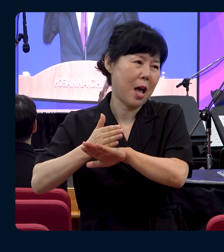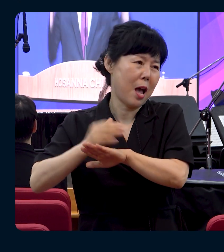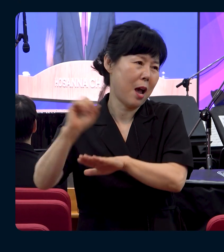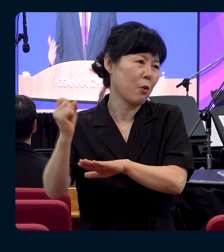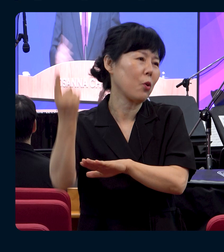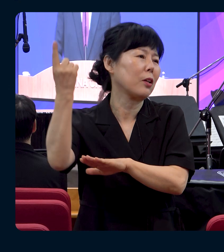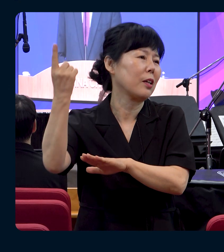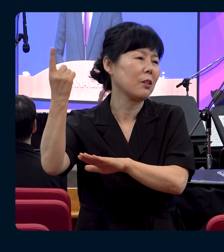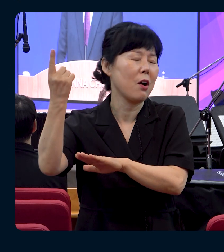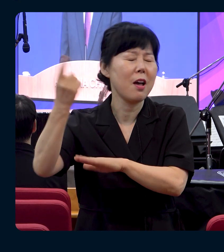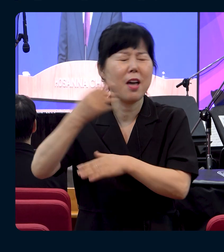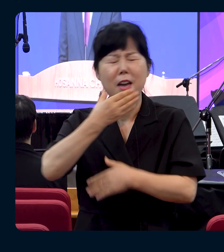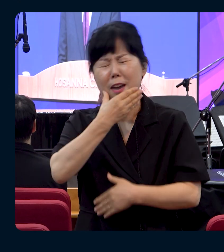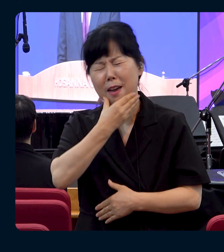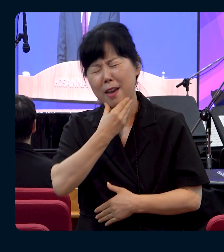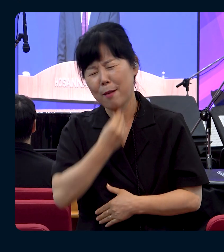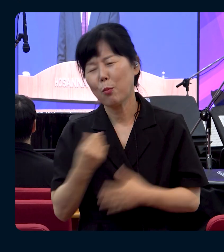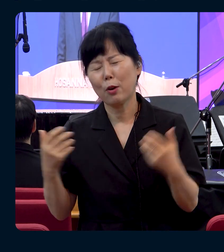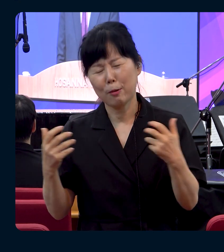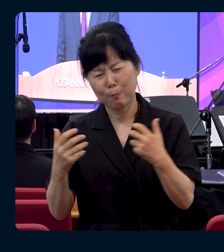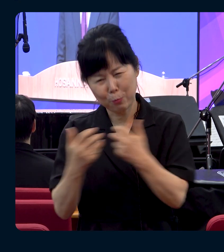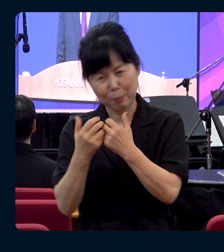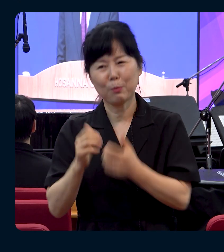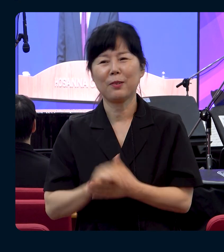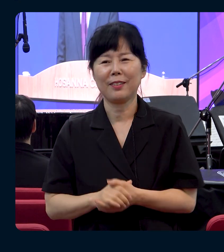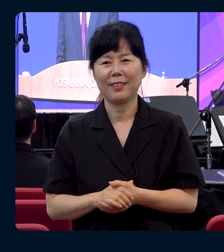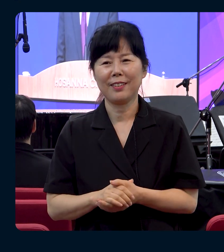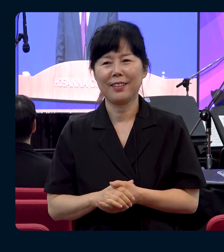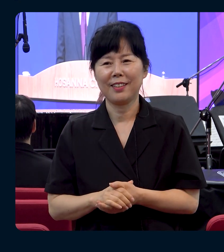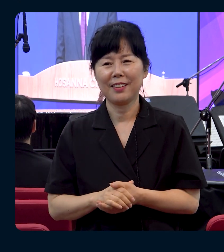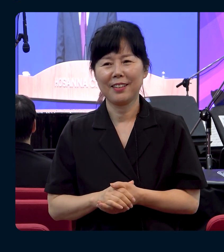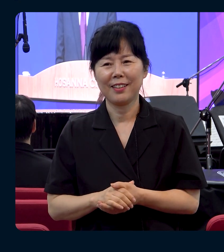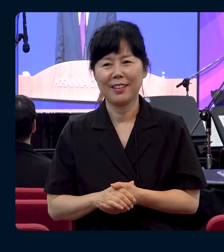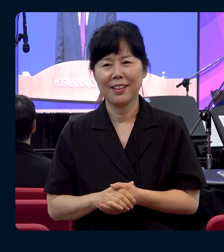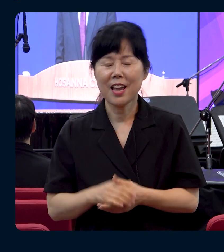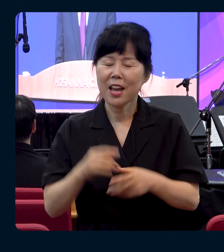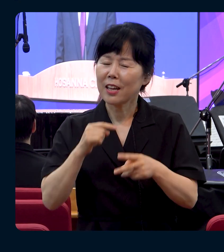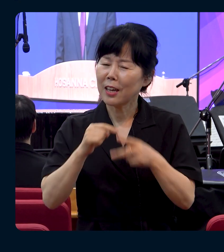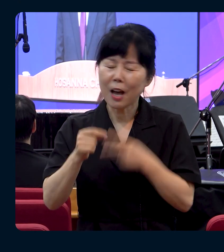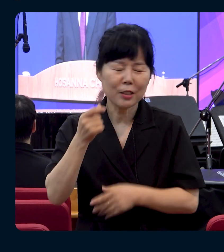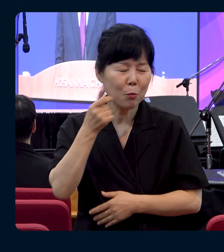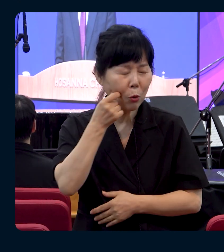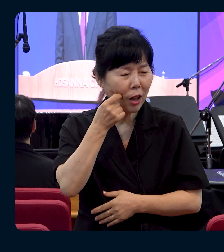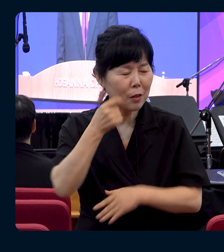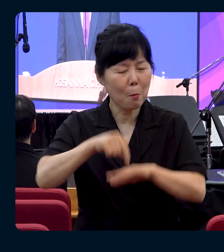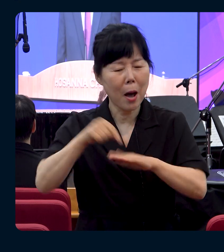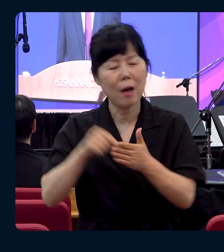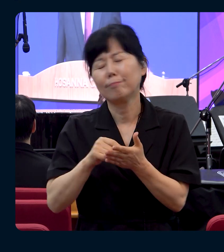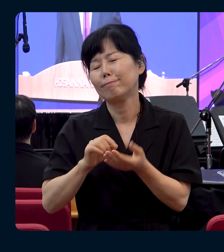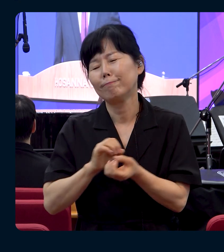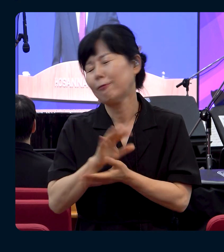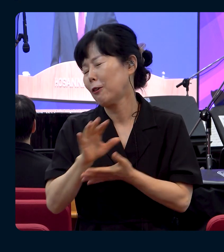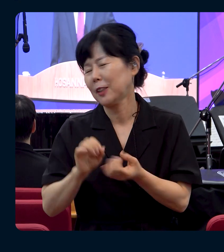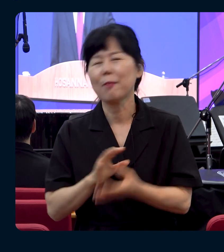아주 가득했으니 참 마음이 여러 가지로 이해할 수 없이 복잡했다 하는 것이죠.